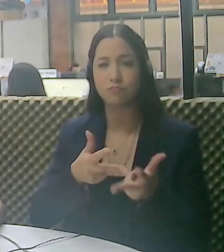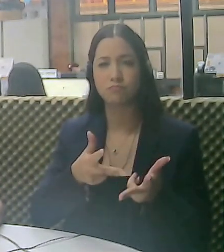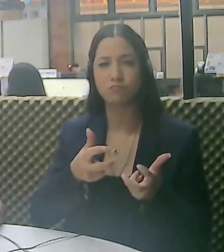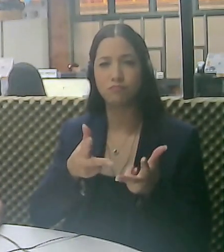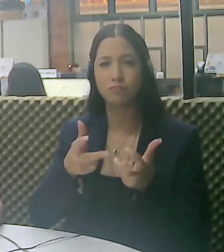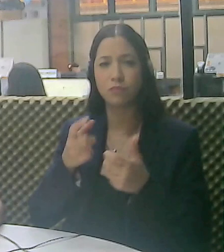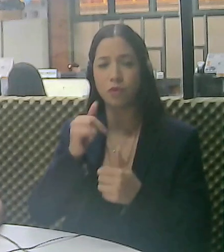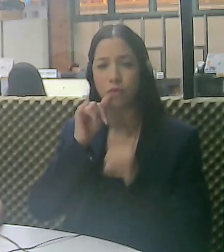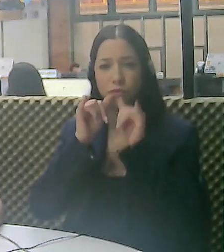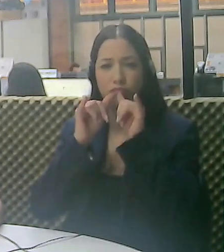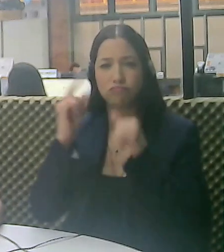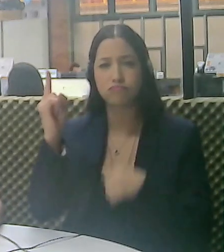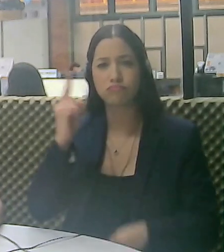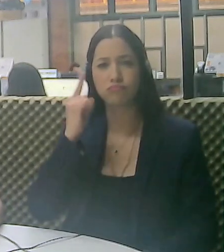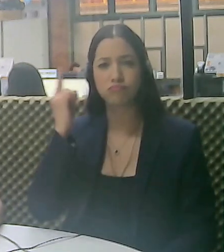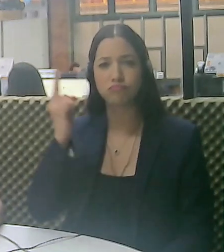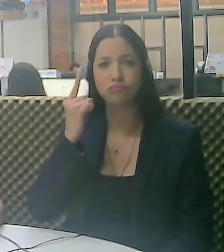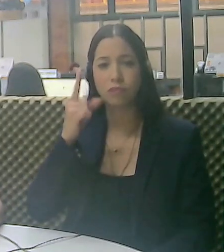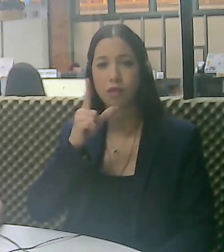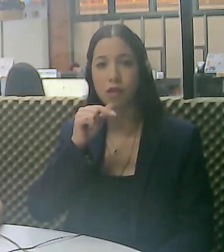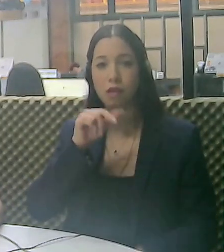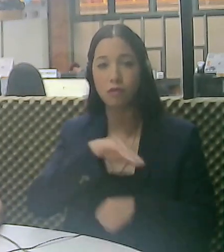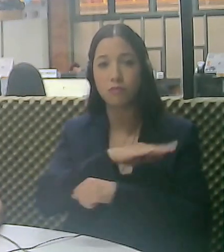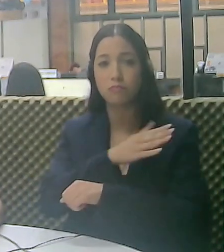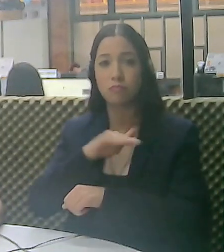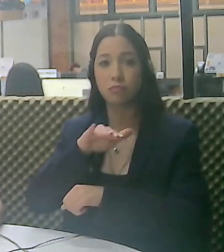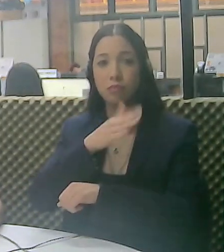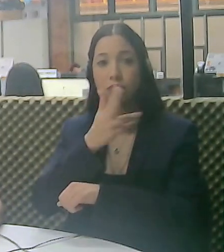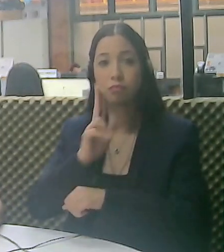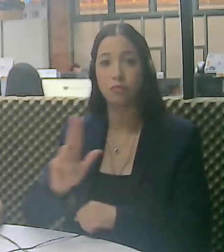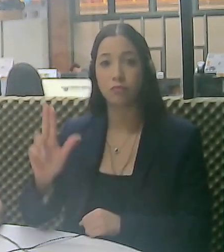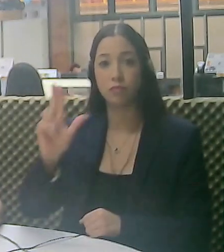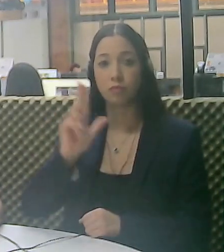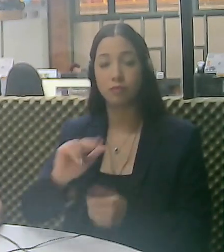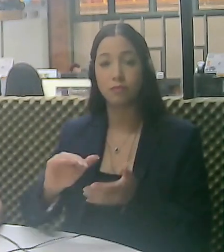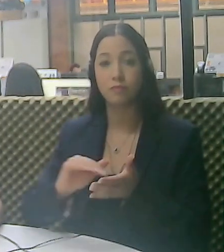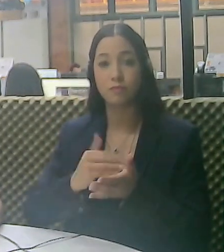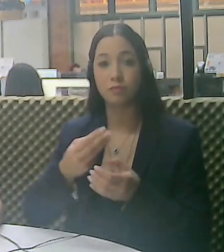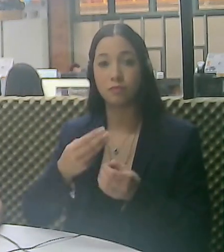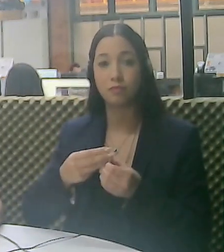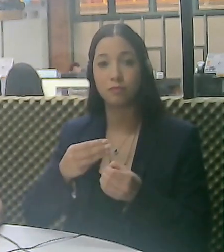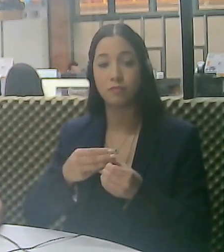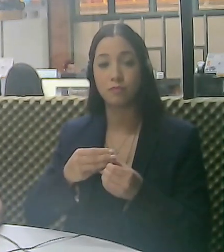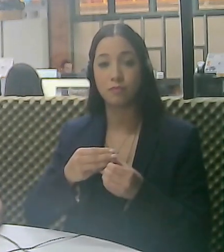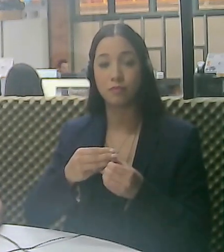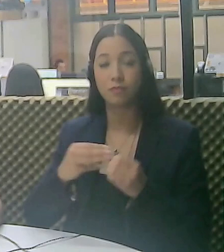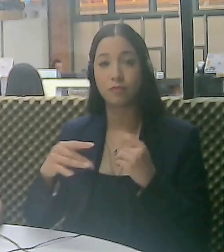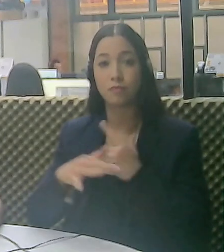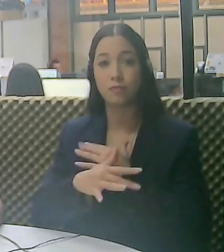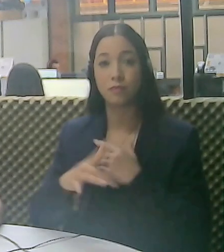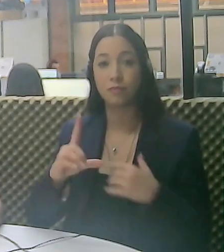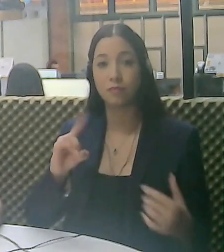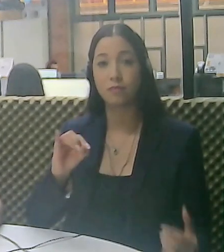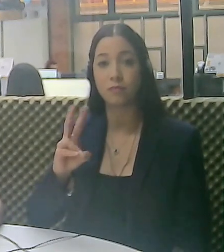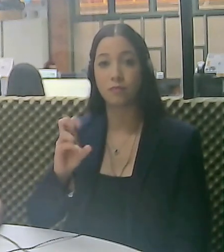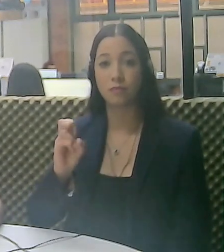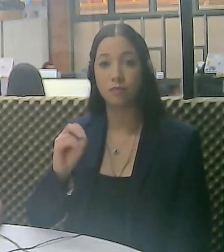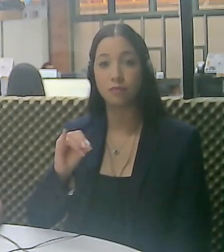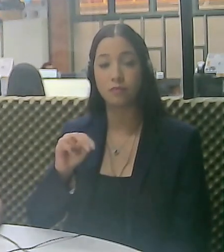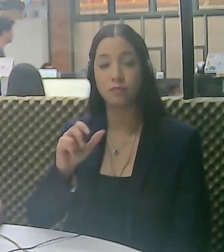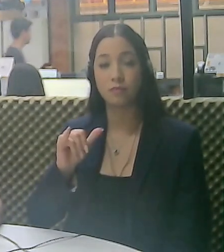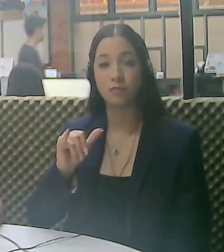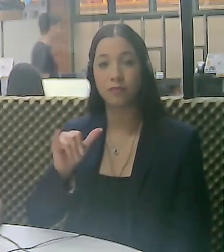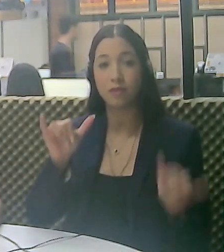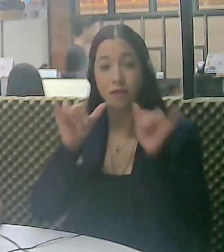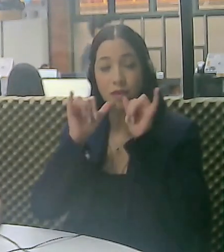e alerta de alagamentos em Uberlândia. O secretário de Trânsito e Transportes, Givonei Gonçalves, fala mais sobre essa